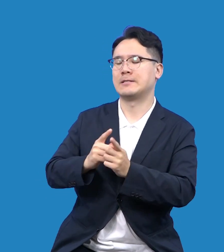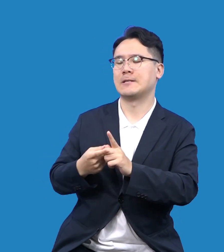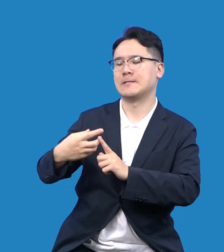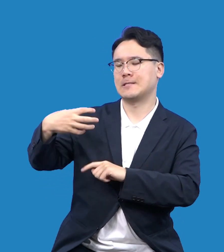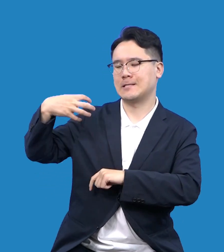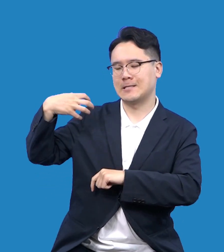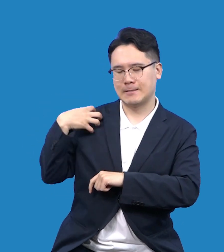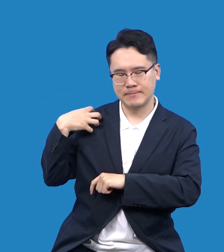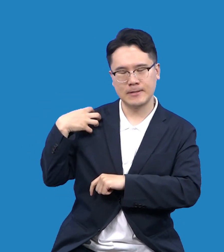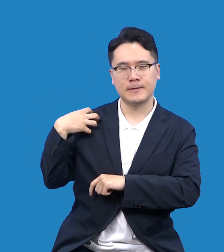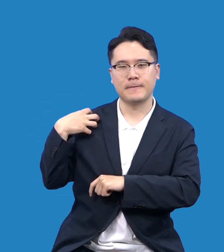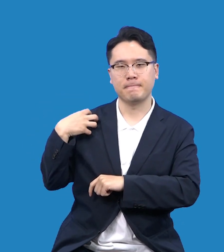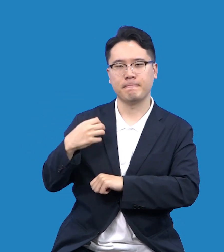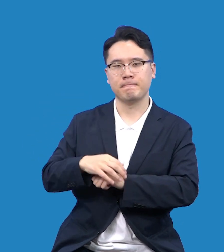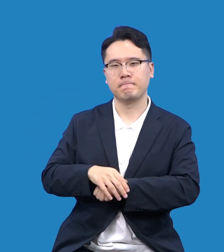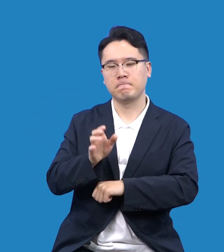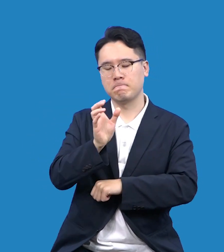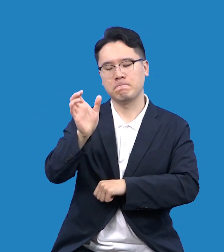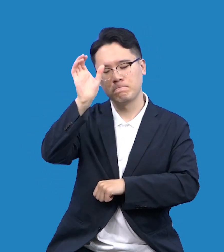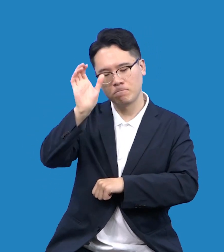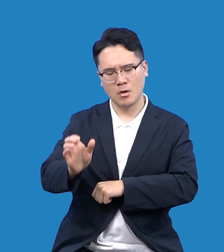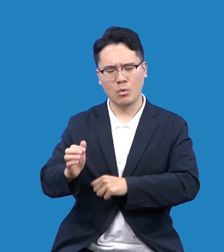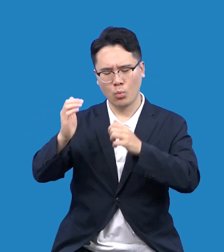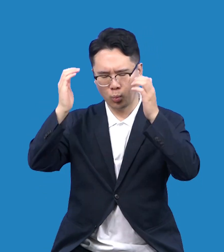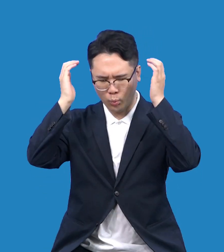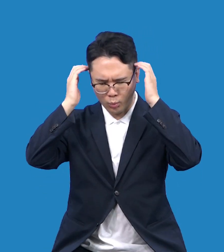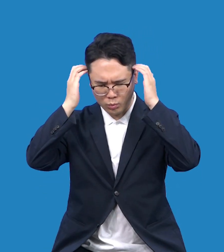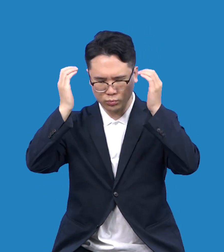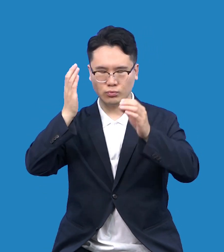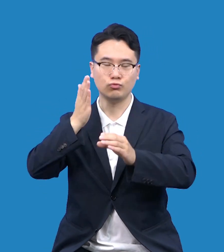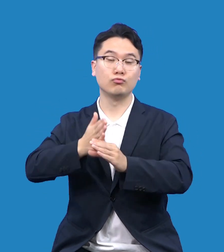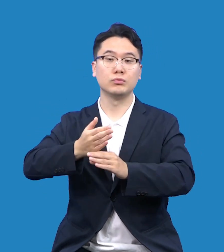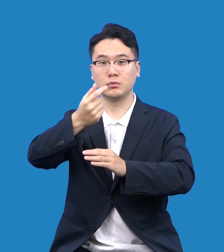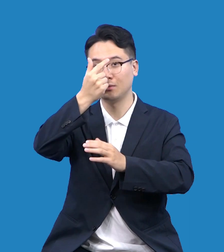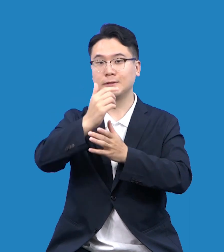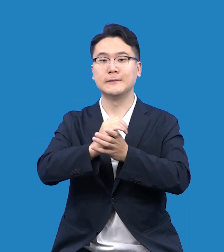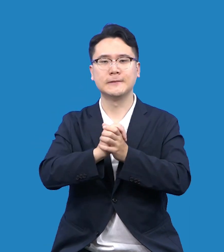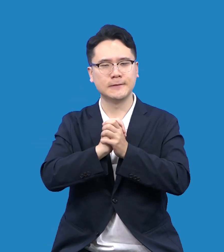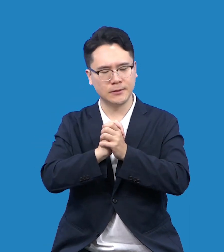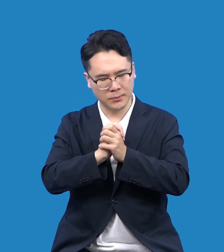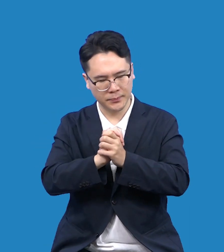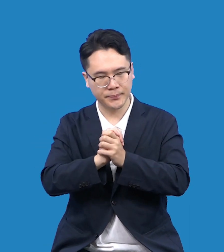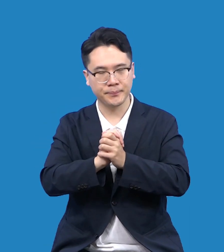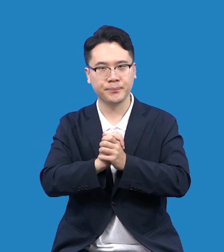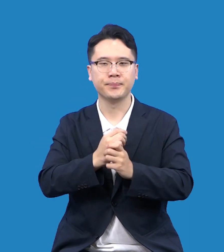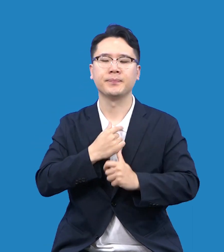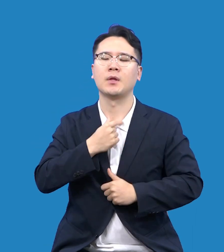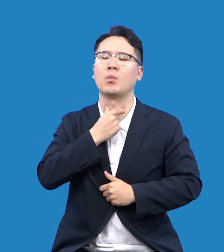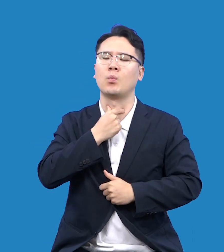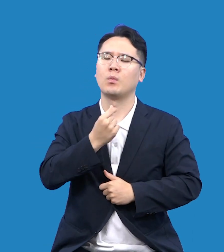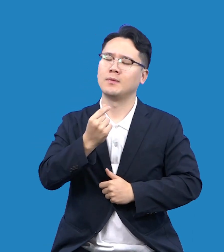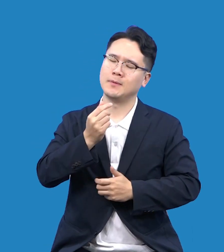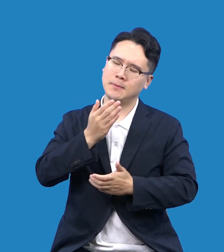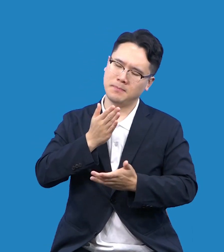것입니다. 그래서 그는 그 십자가의 고통 중에도 기도하기를 내 뜻대로 마옵시고